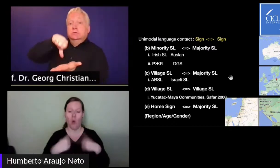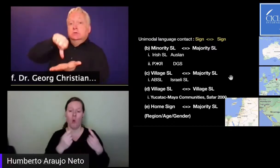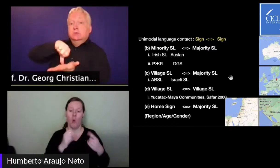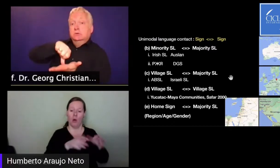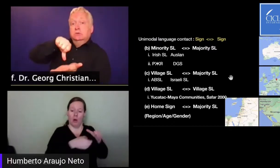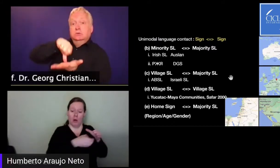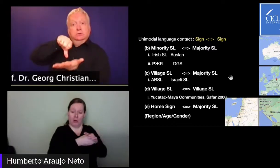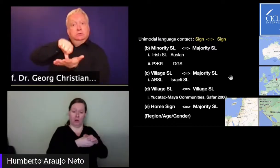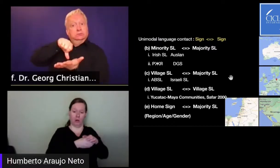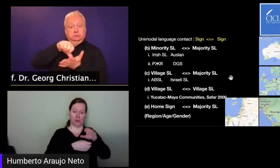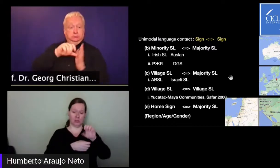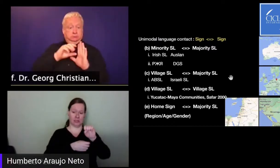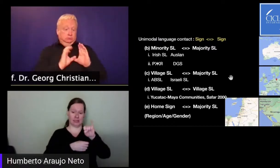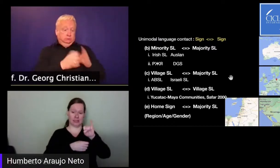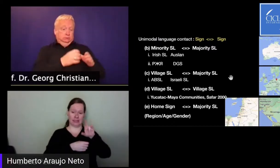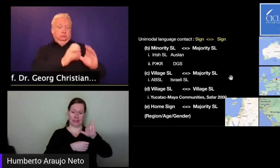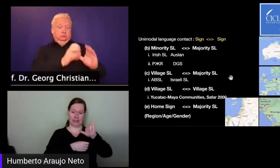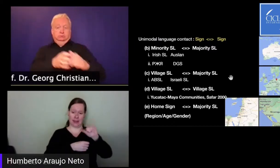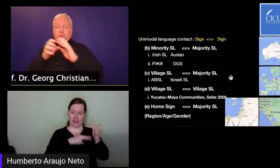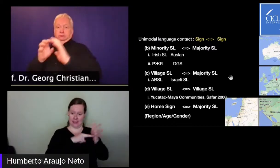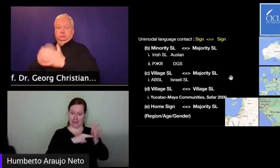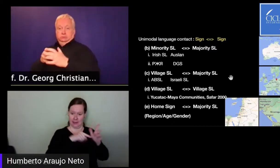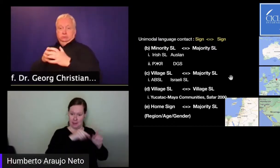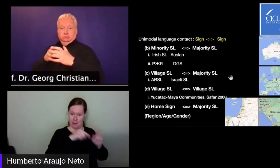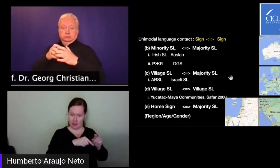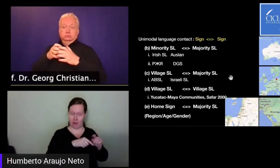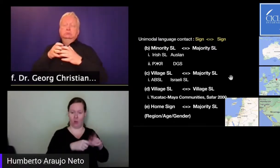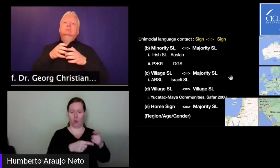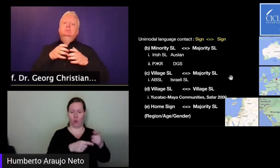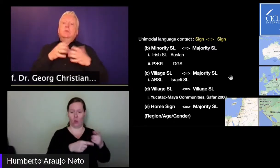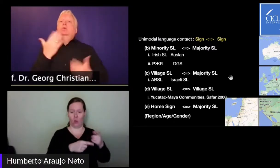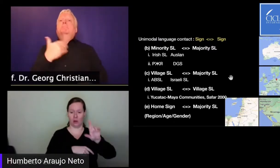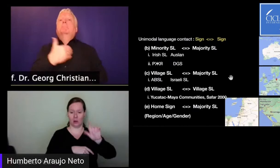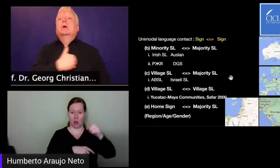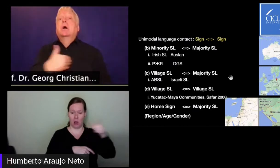Você tem casos também como na Turquia,